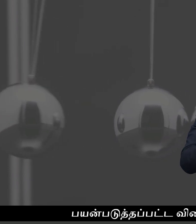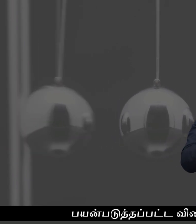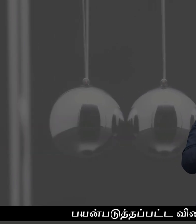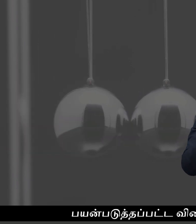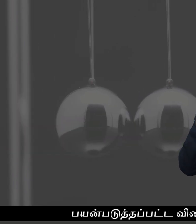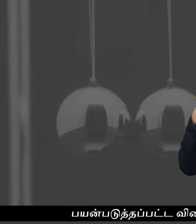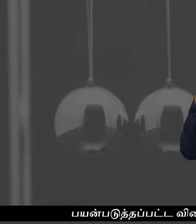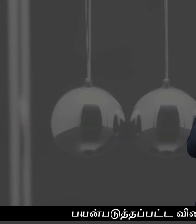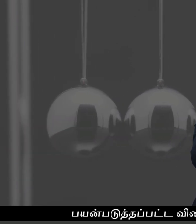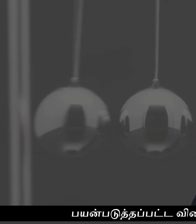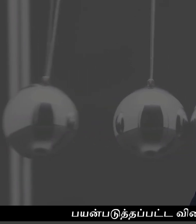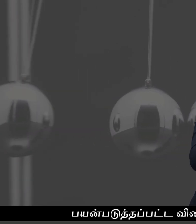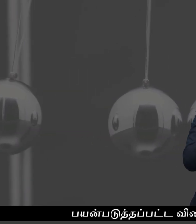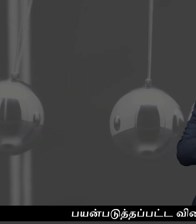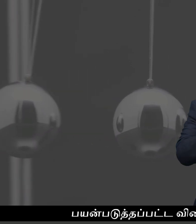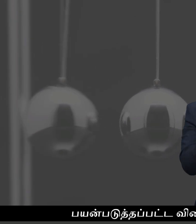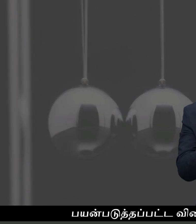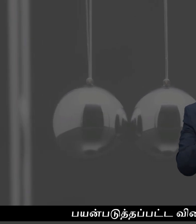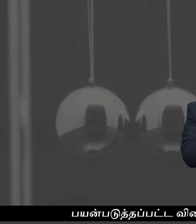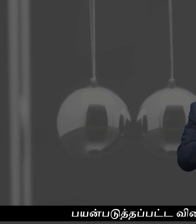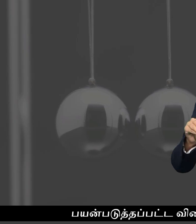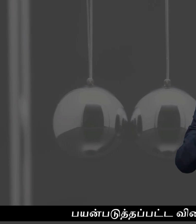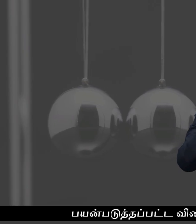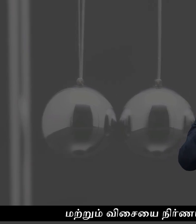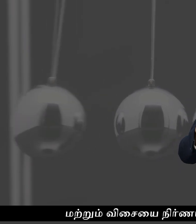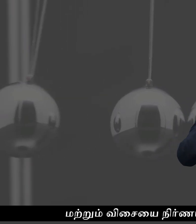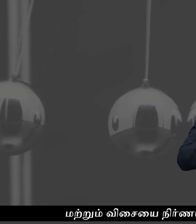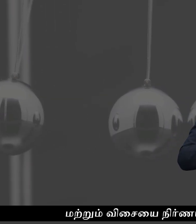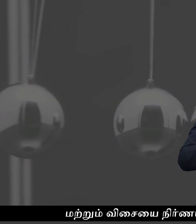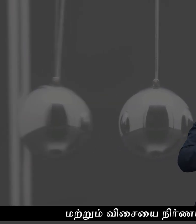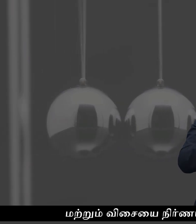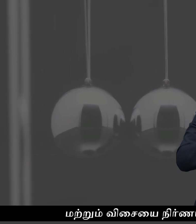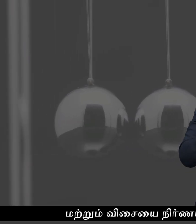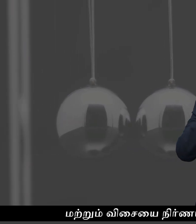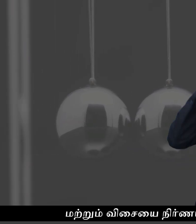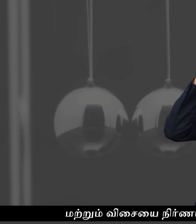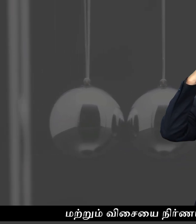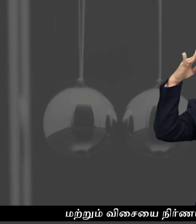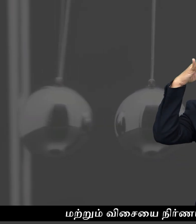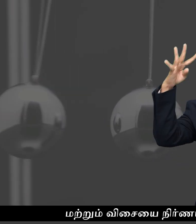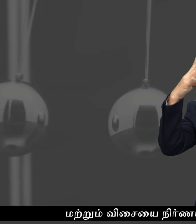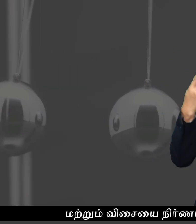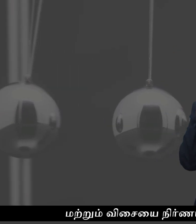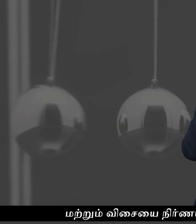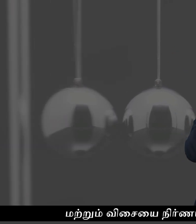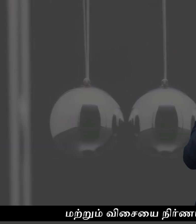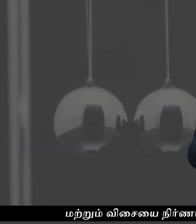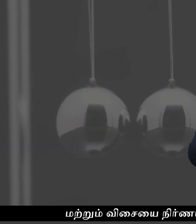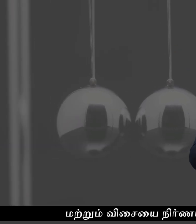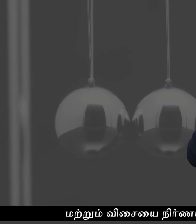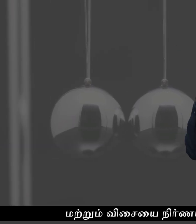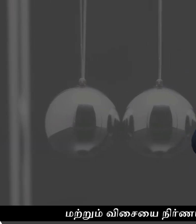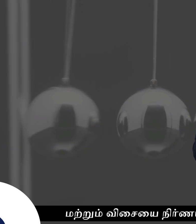பயன்படுத்தப்பட்ட விசை எவ்வாறு இயக்கத்தை மாற்றுகிறது மற்றும் விசையை நிர்ணயிக்கும் முறையை